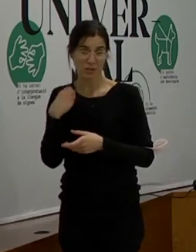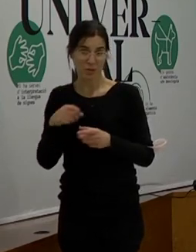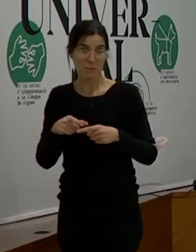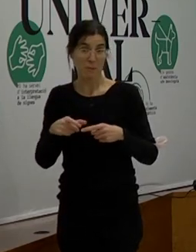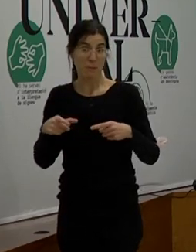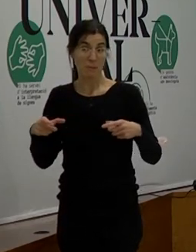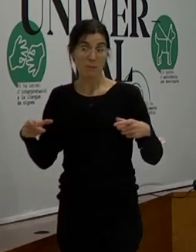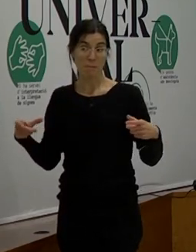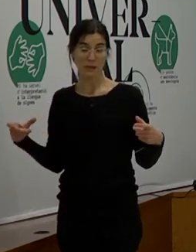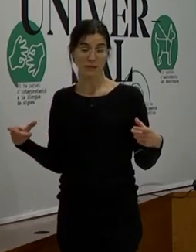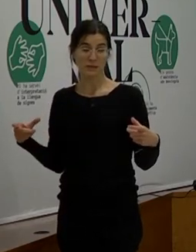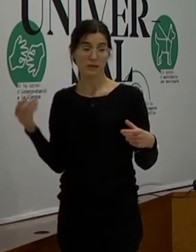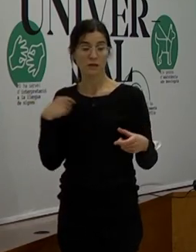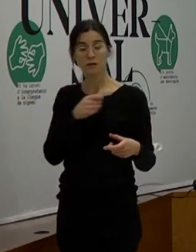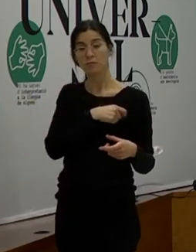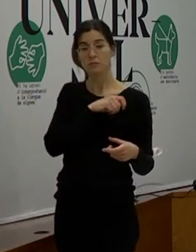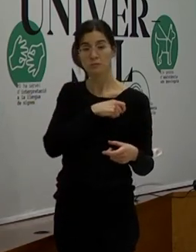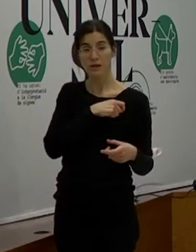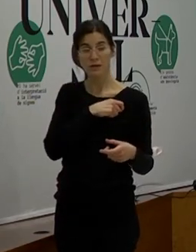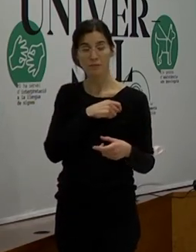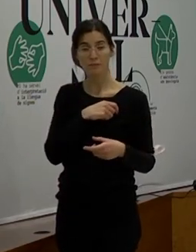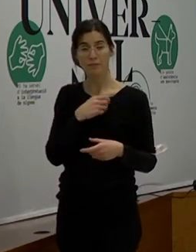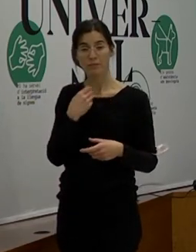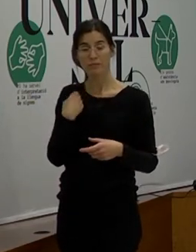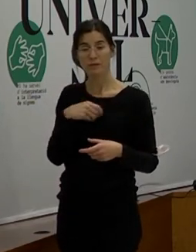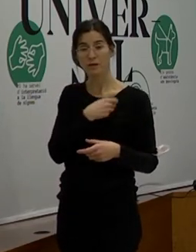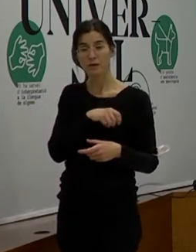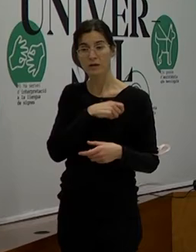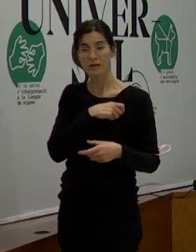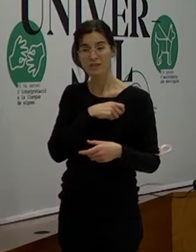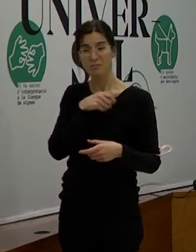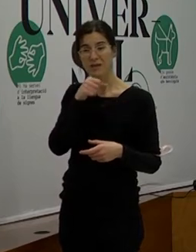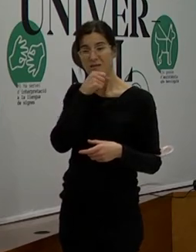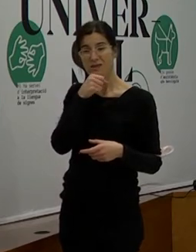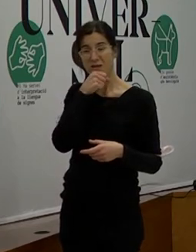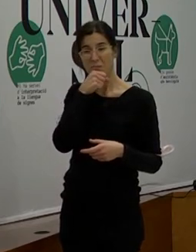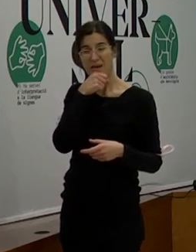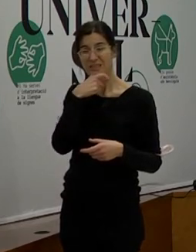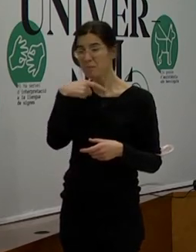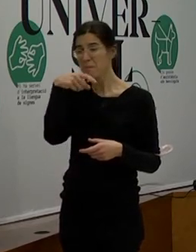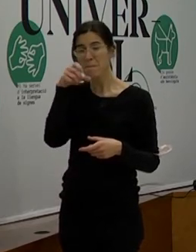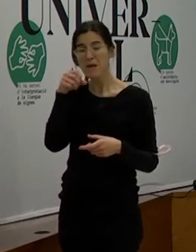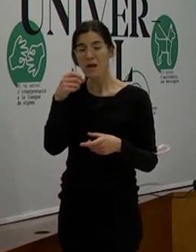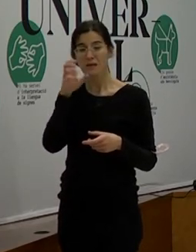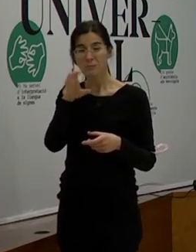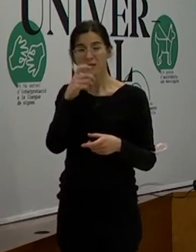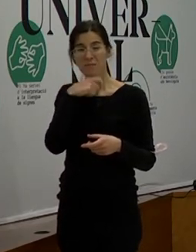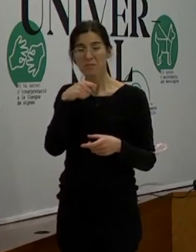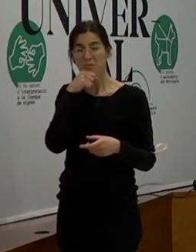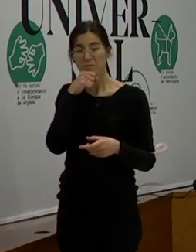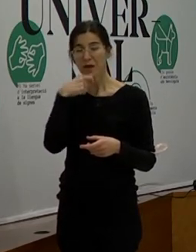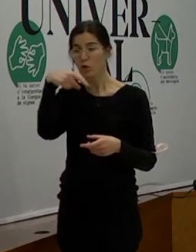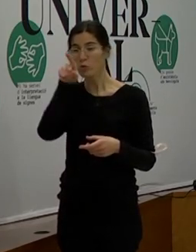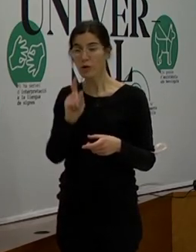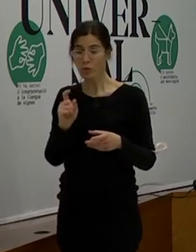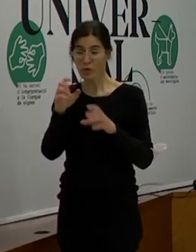increixendo. Espanya, endavant, és el país més viejo del món en el 50. Pensar